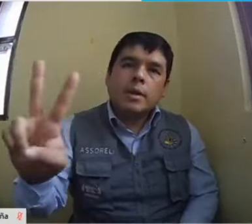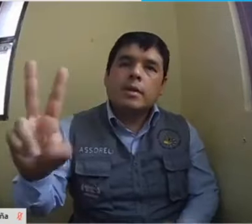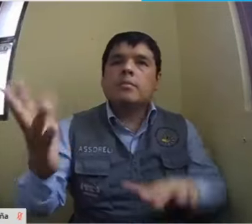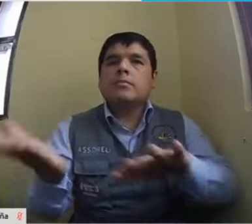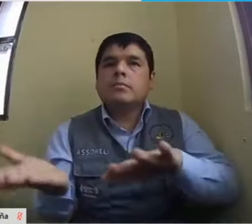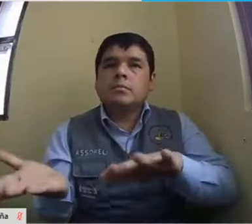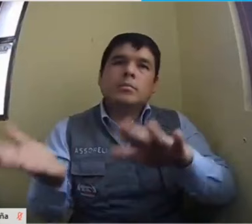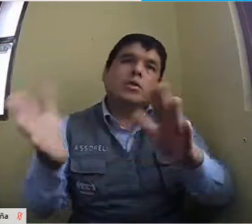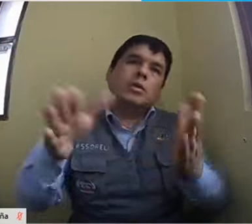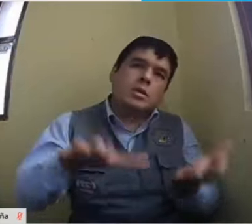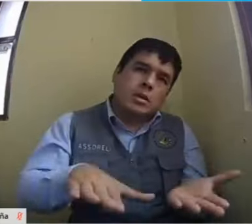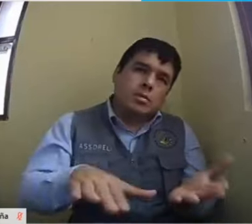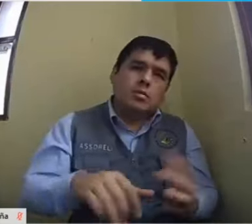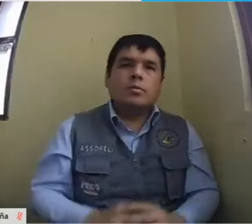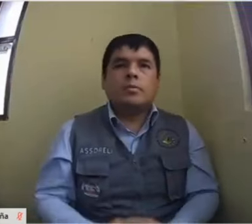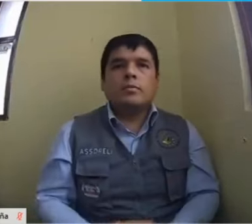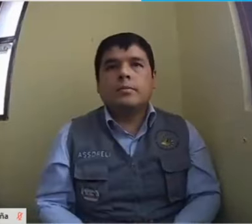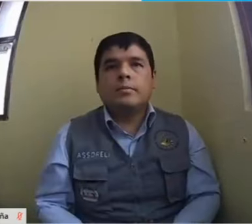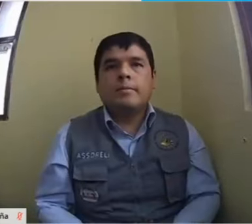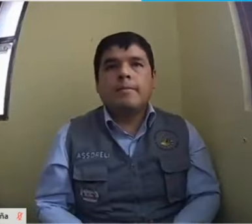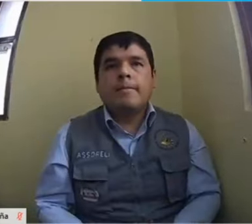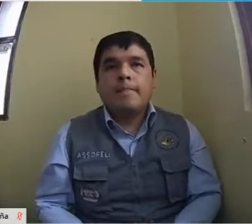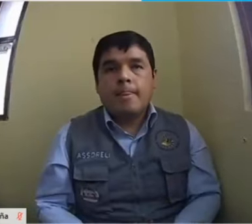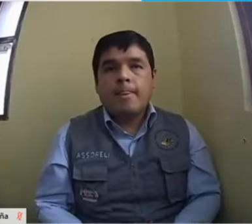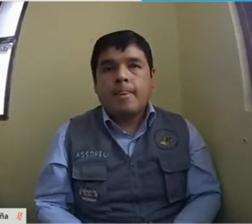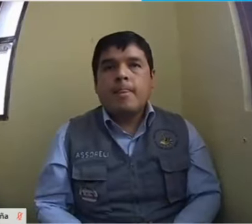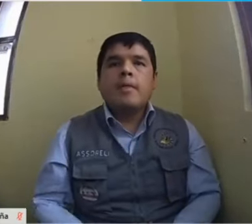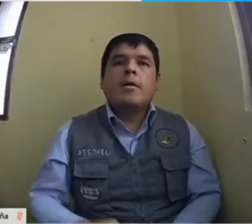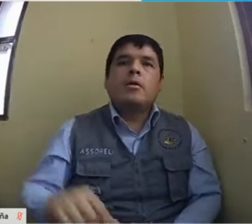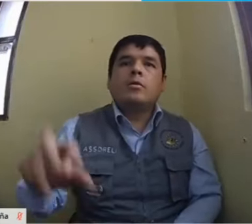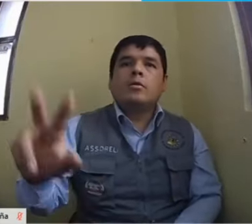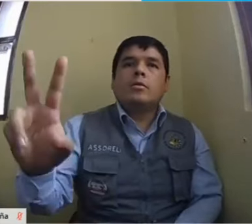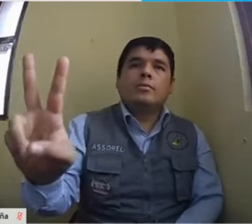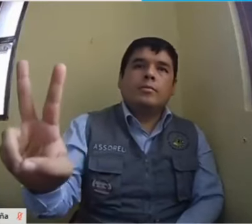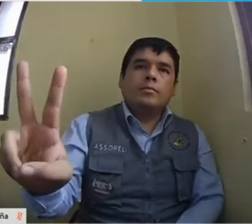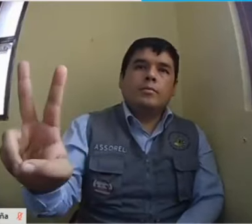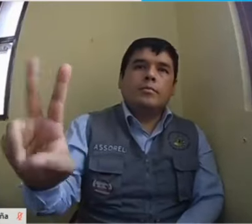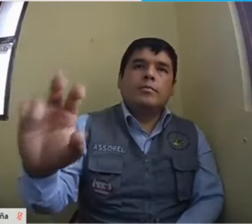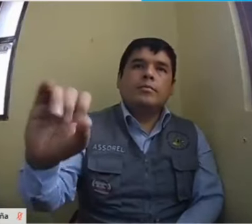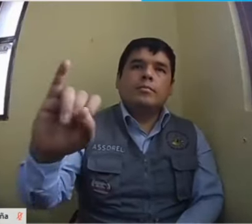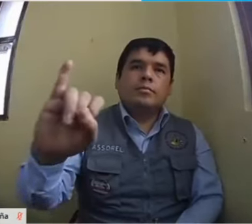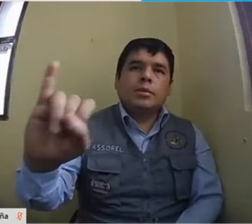viuda. Entonces, los tres movimientos hacen la seña de viuda.